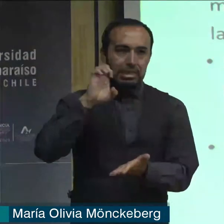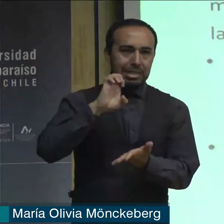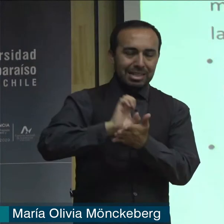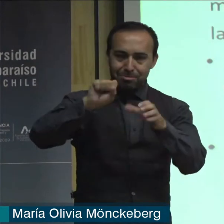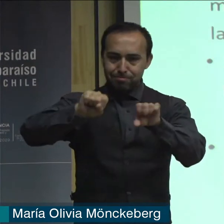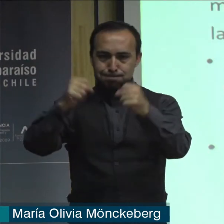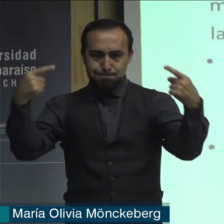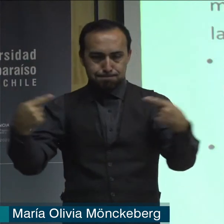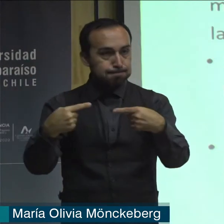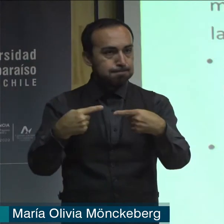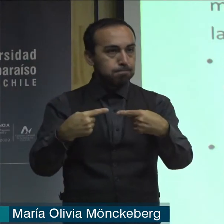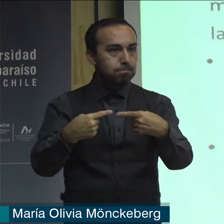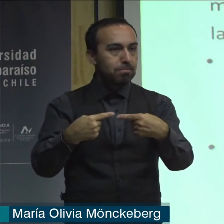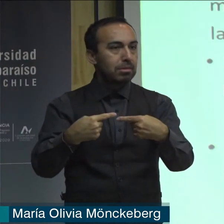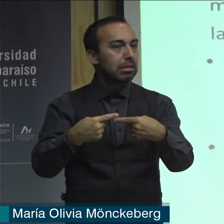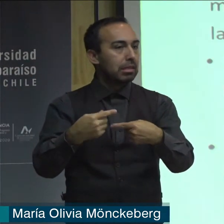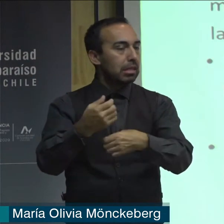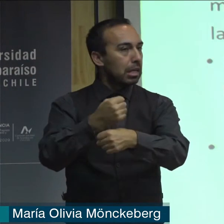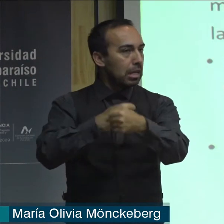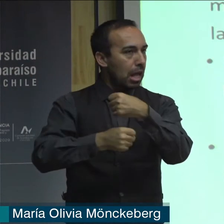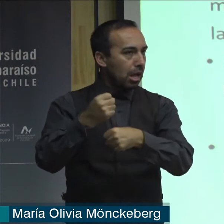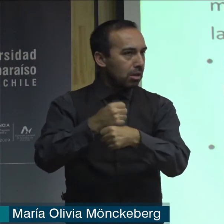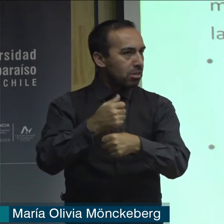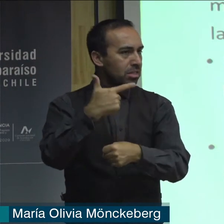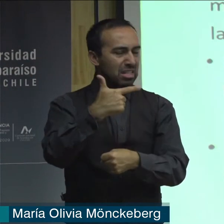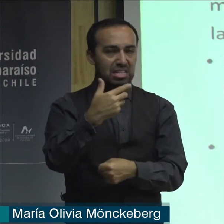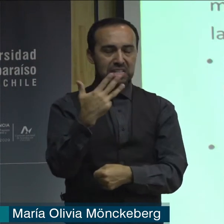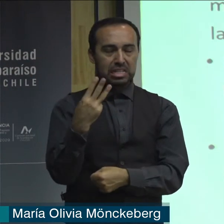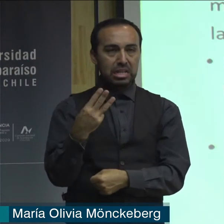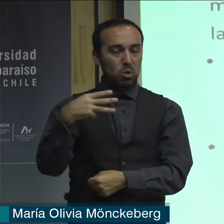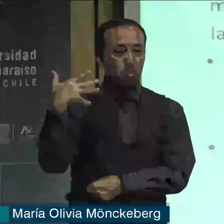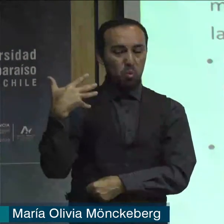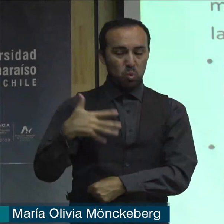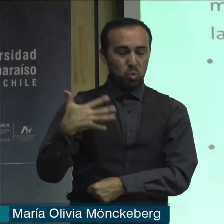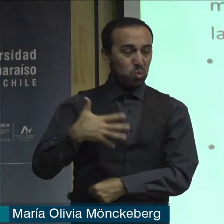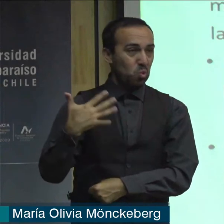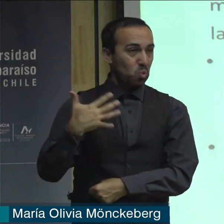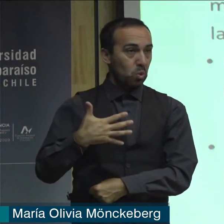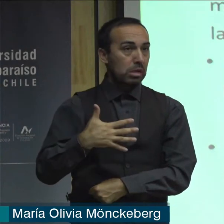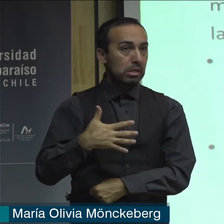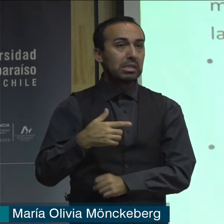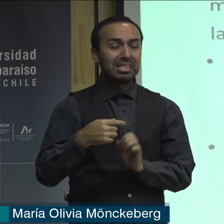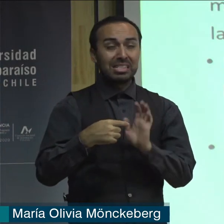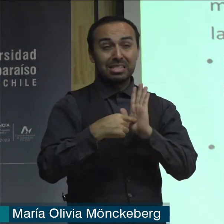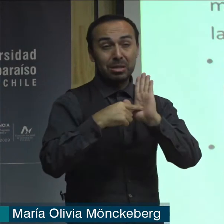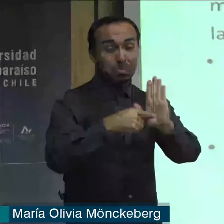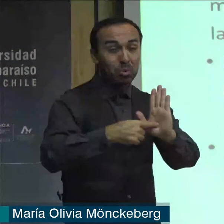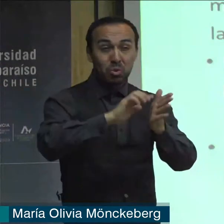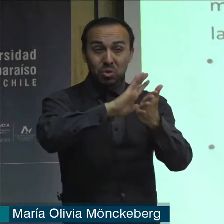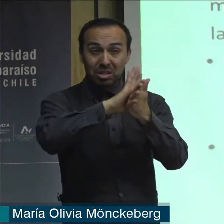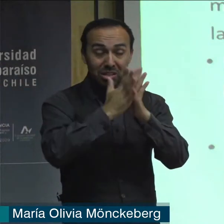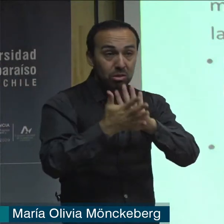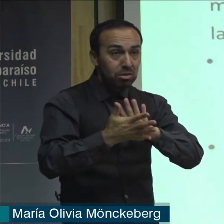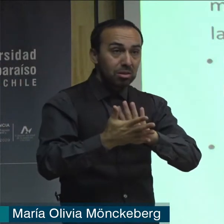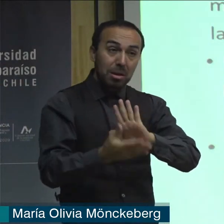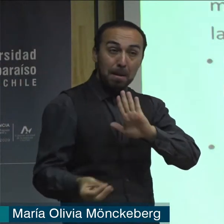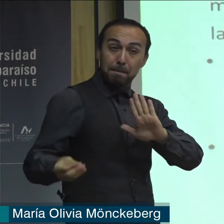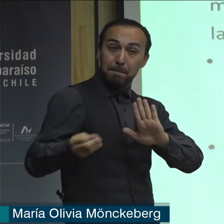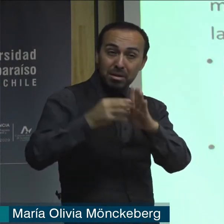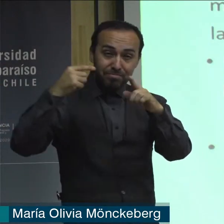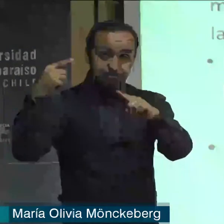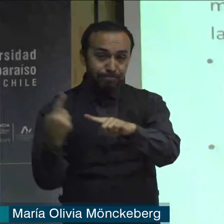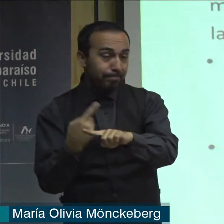73 que se manifestó Yo diría que en todo y mientras más uno lo conversa